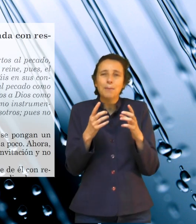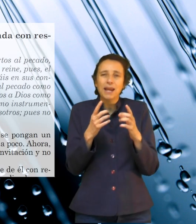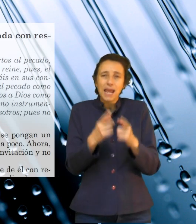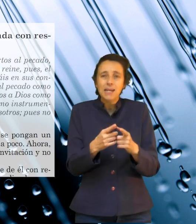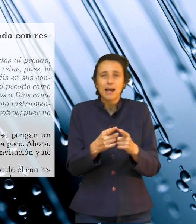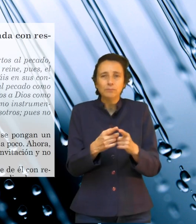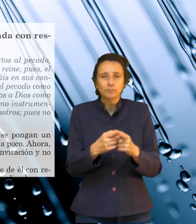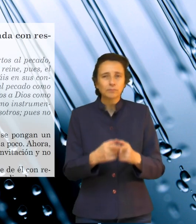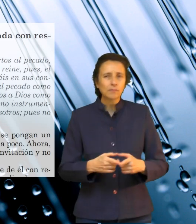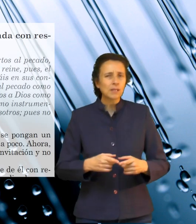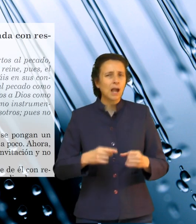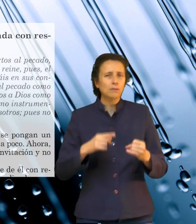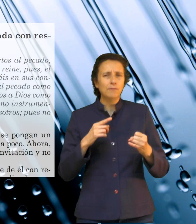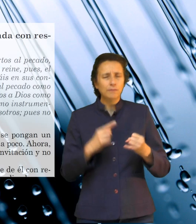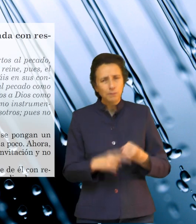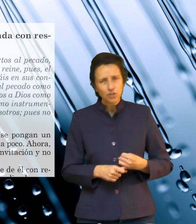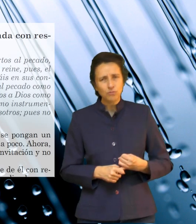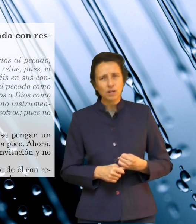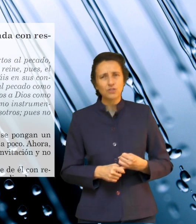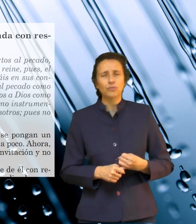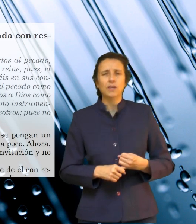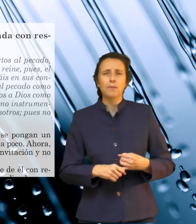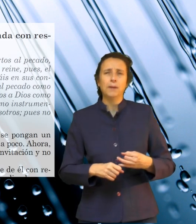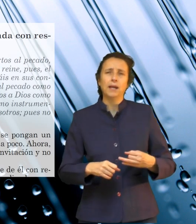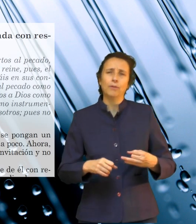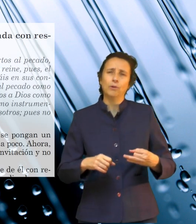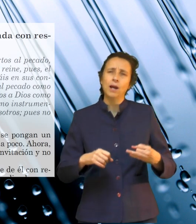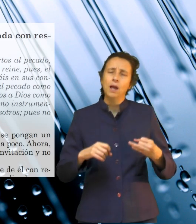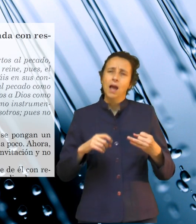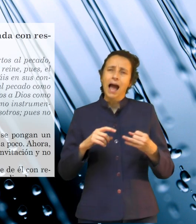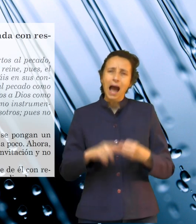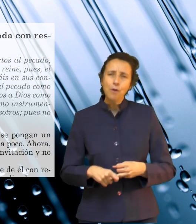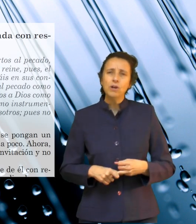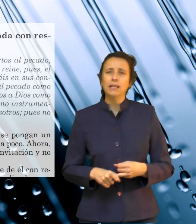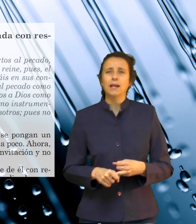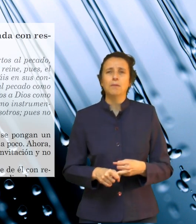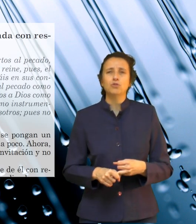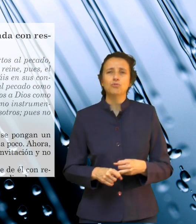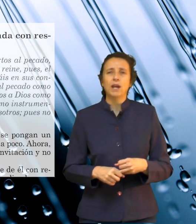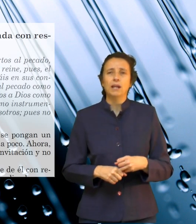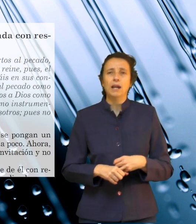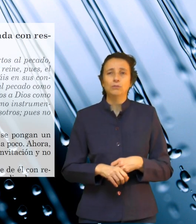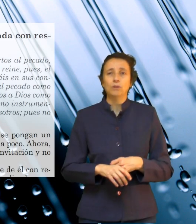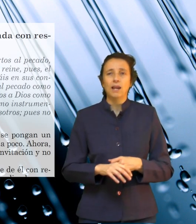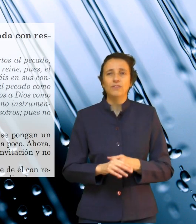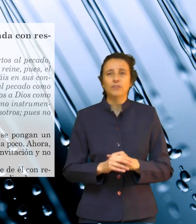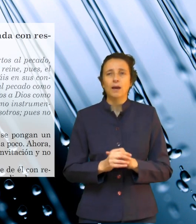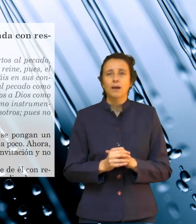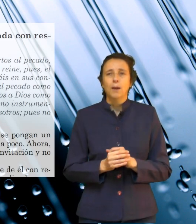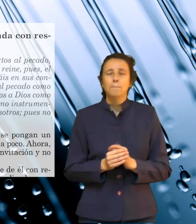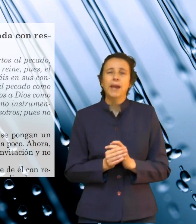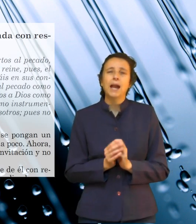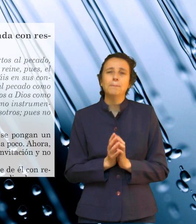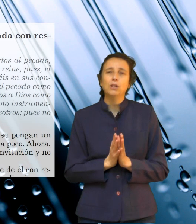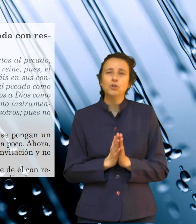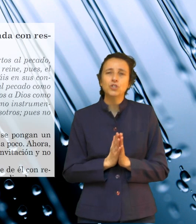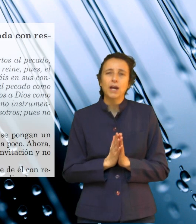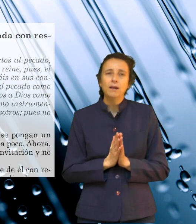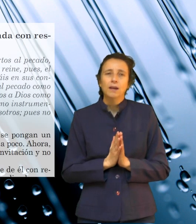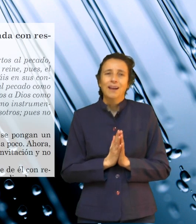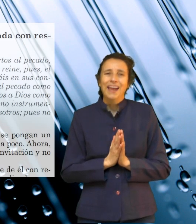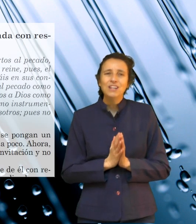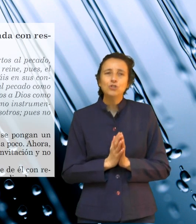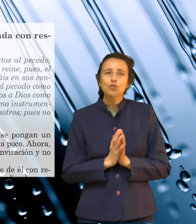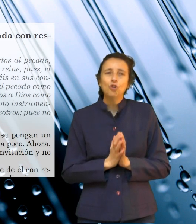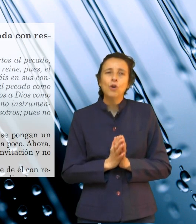de esa manera, aunque vivimos en una sociedad pecadora, aunque tengamos una naturaleza